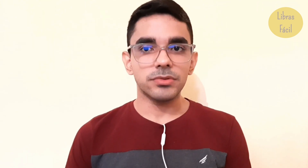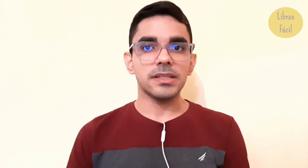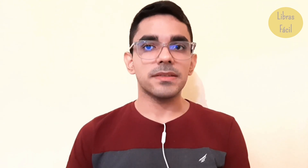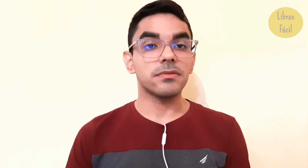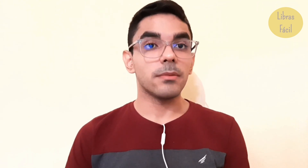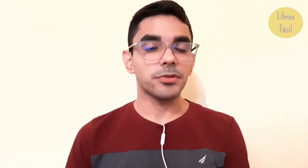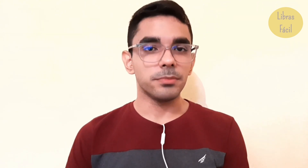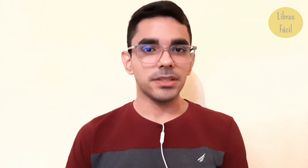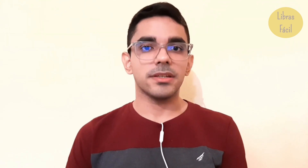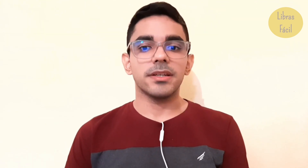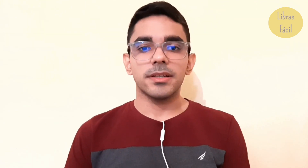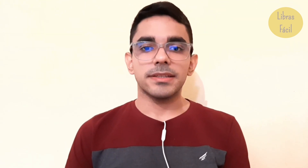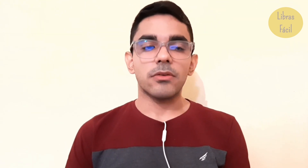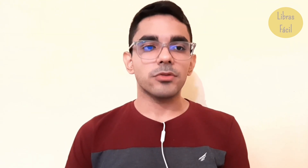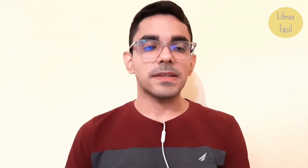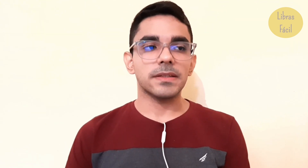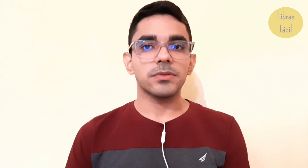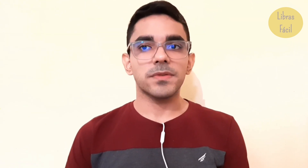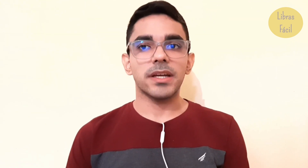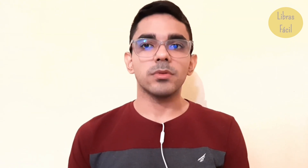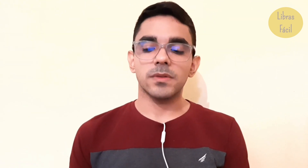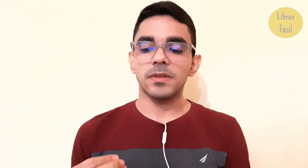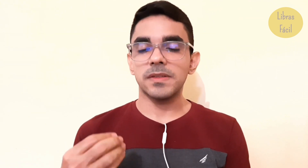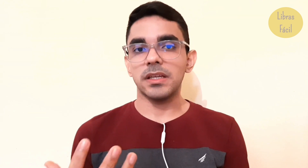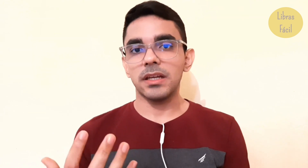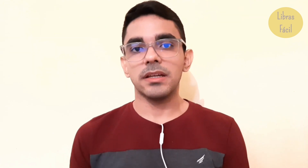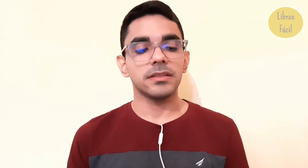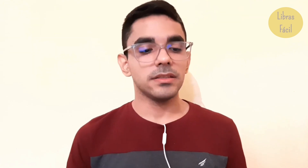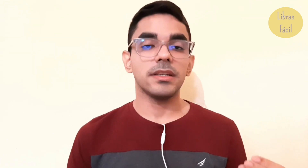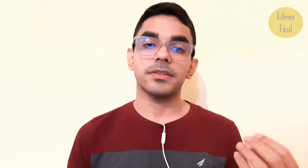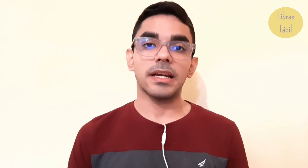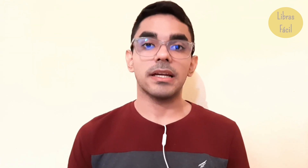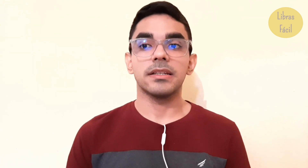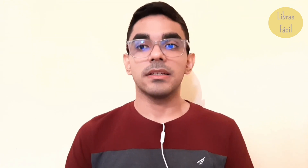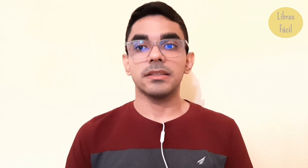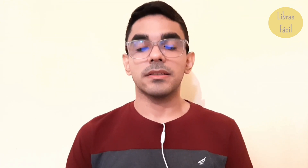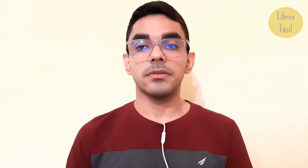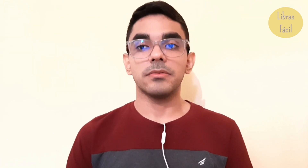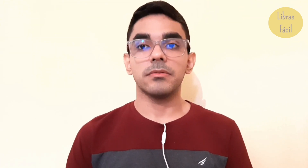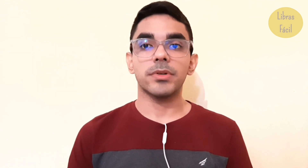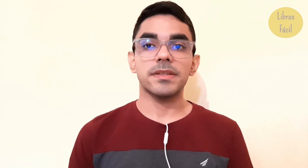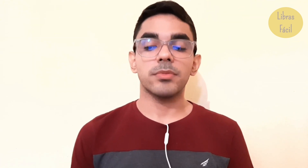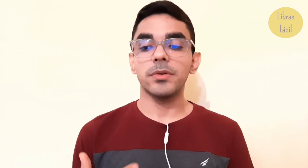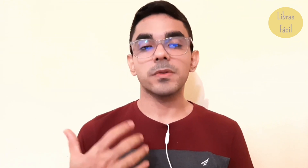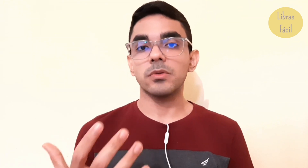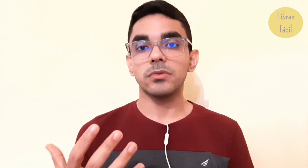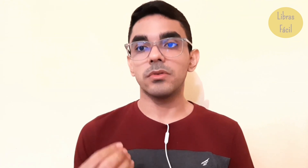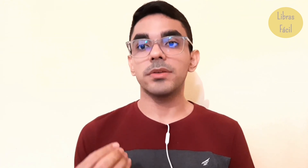utiliza-se o verbo to be na conjugação dos verbos ser e estar. Então, por exemplo, eu sou ou eu